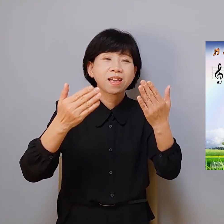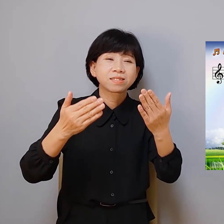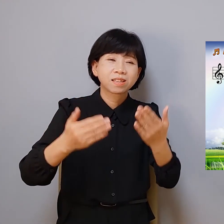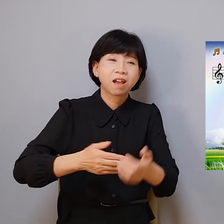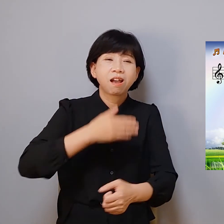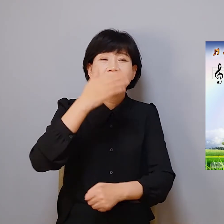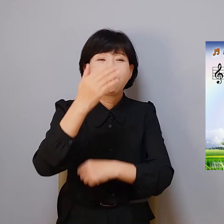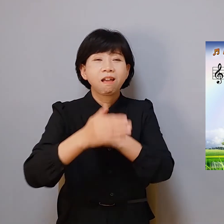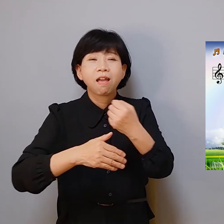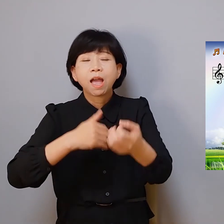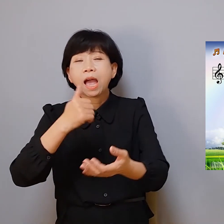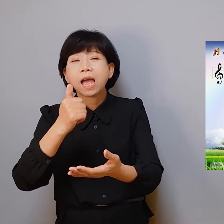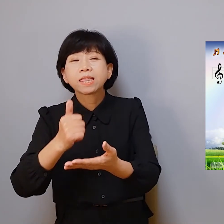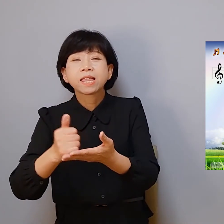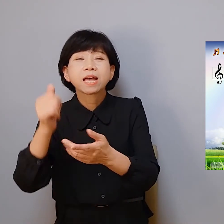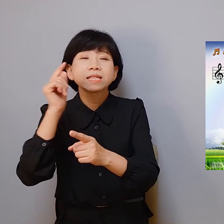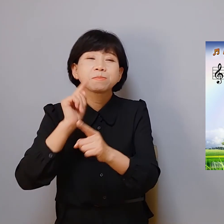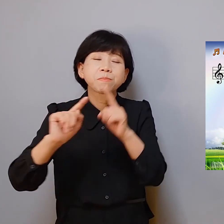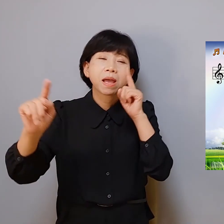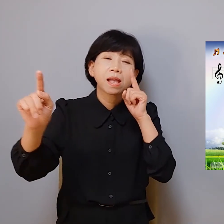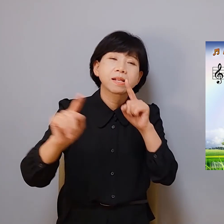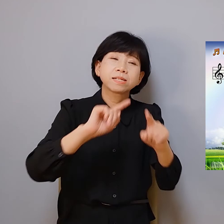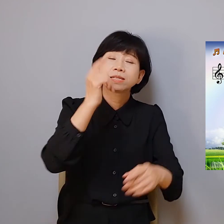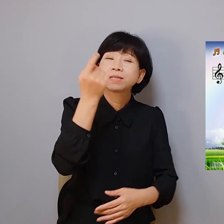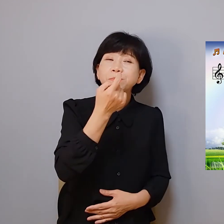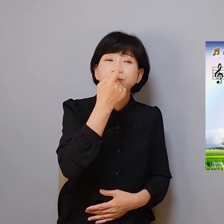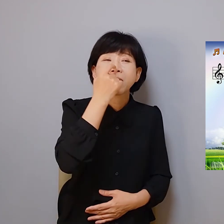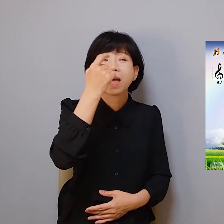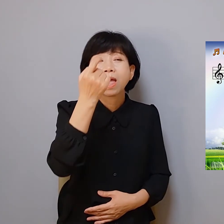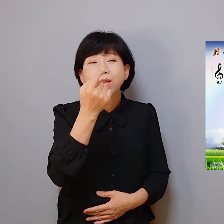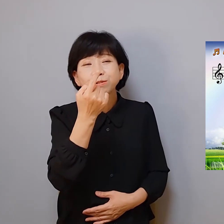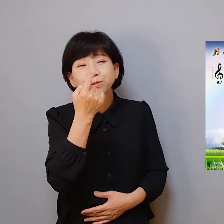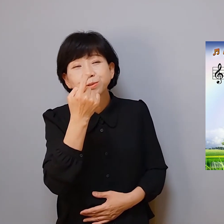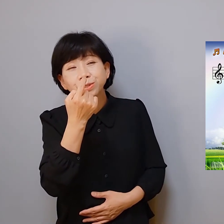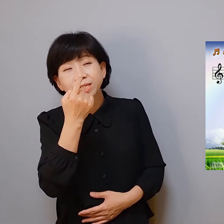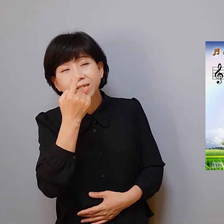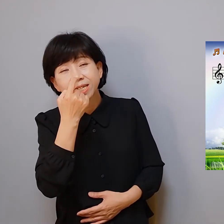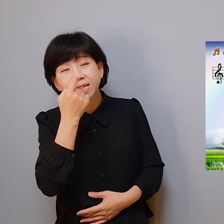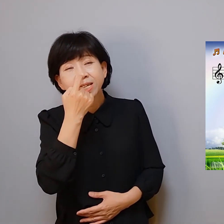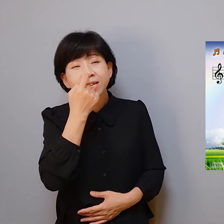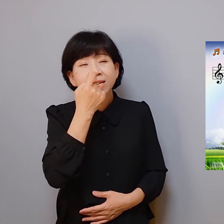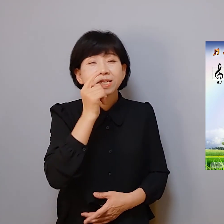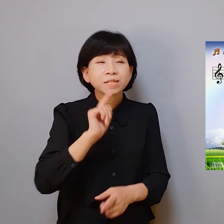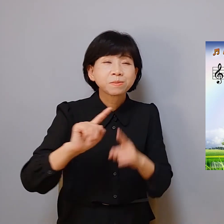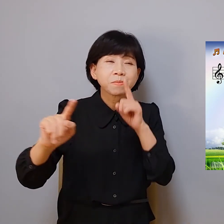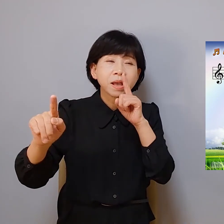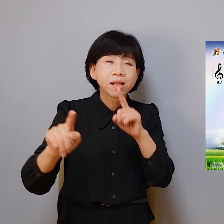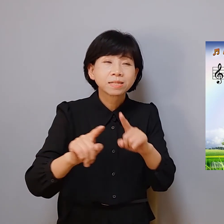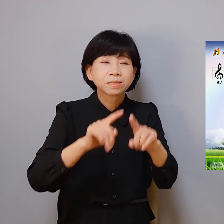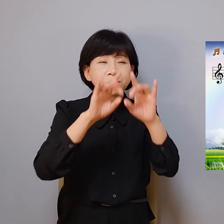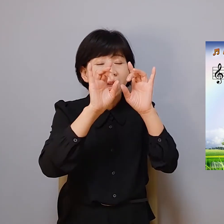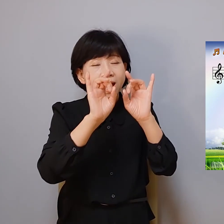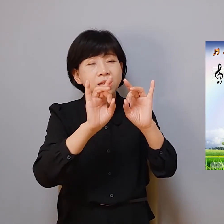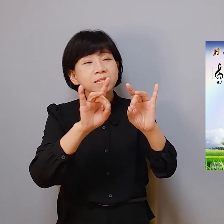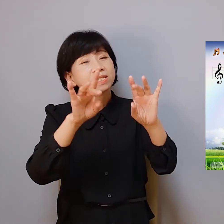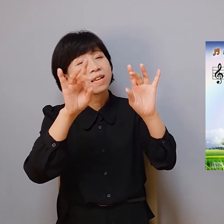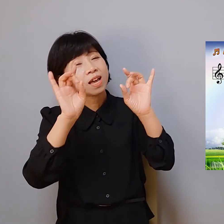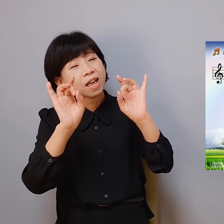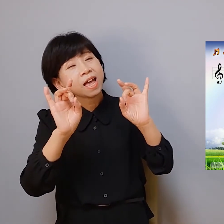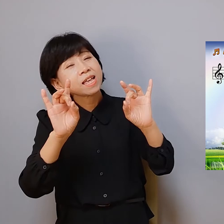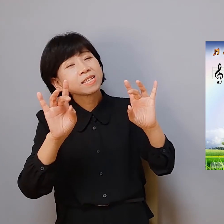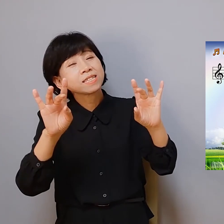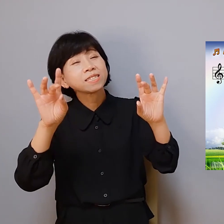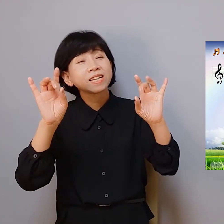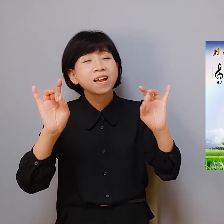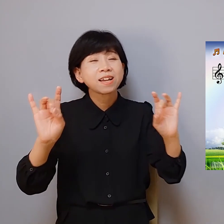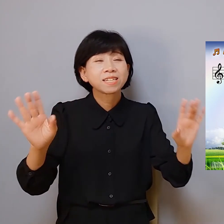감화 받아서 하나님 말씀 배우니 그 말씀